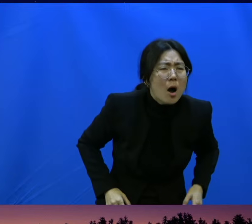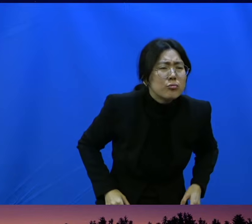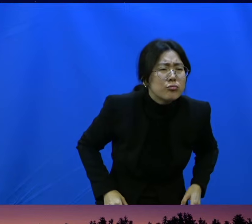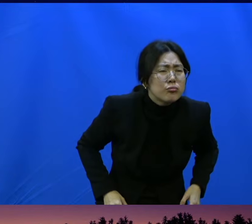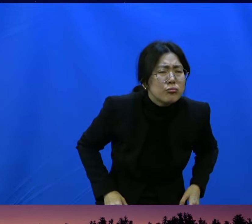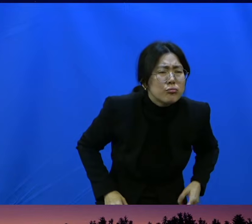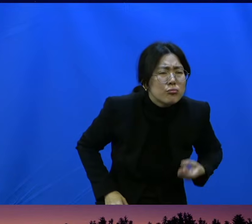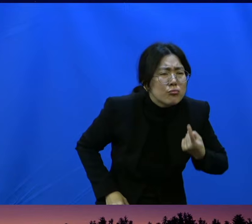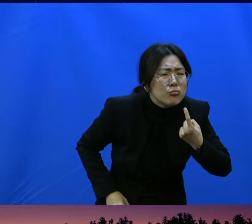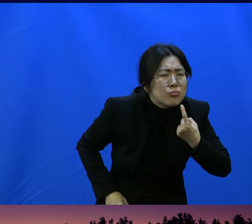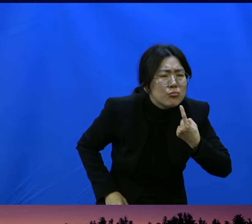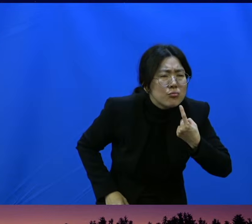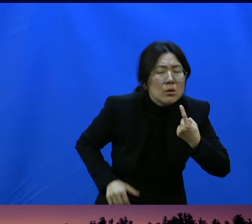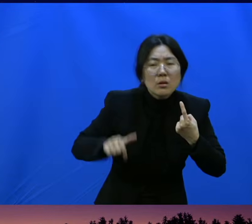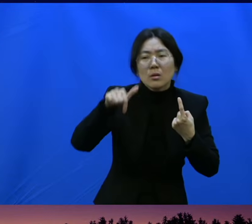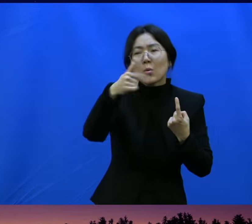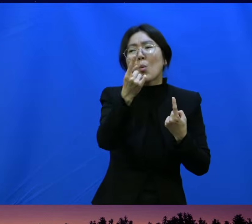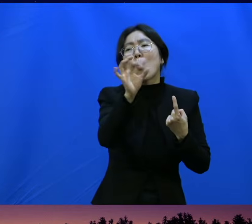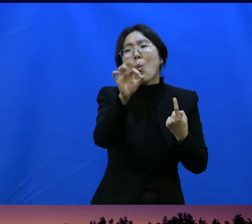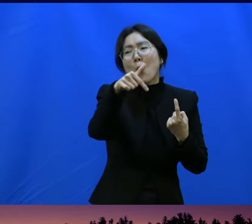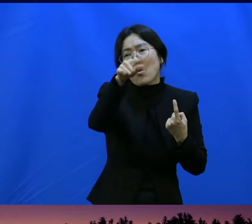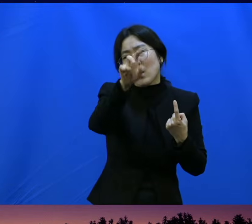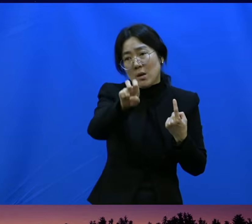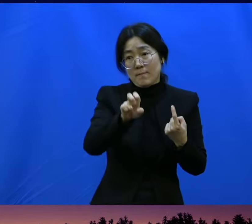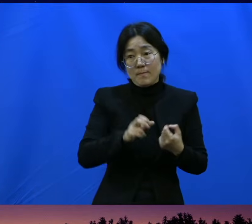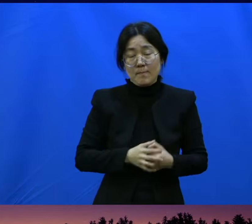공감력이 현저히 우리가 많이 떨어졌어요.